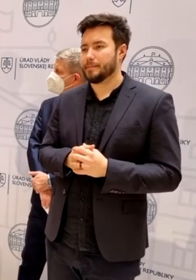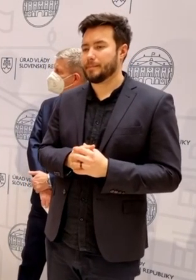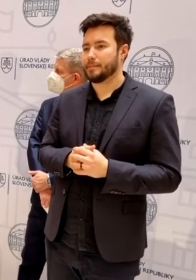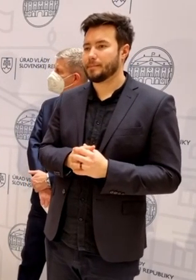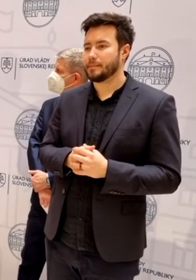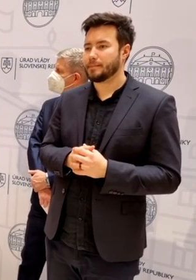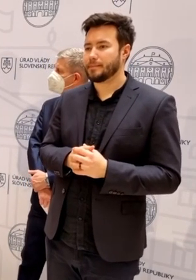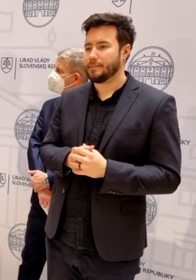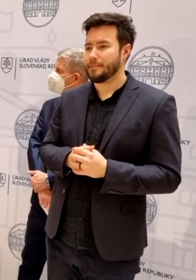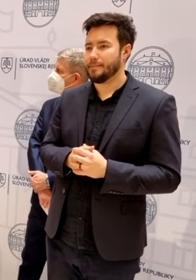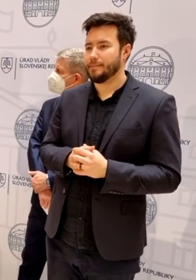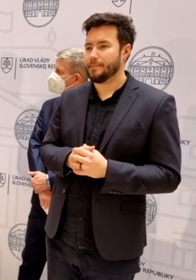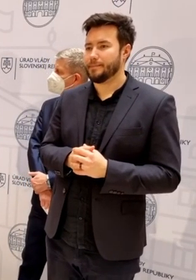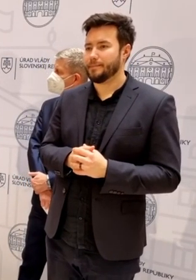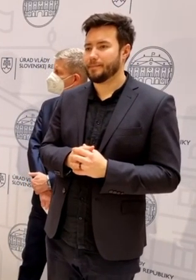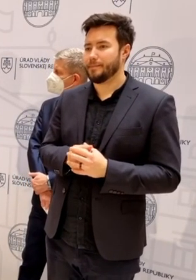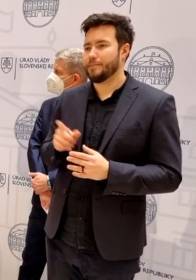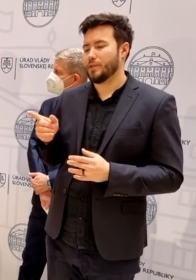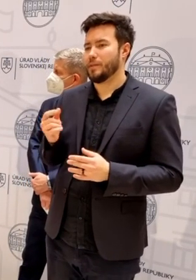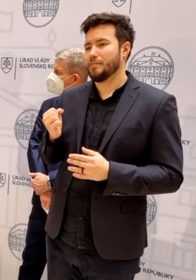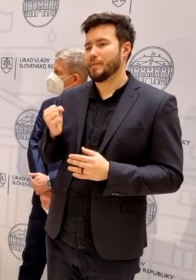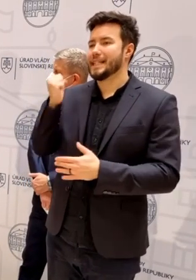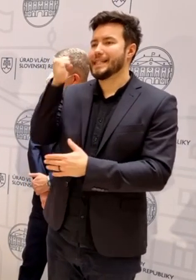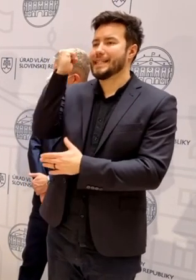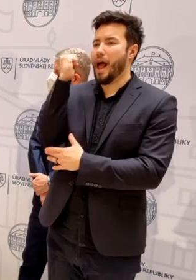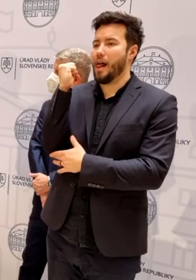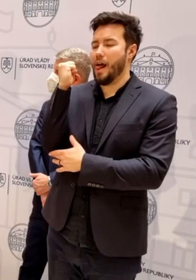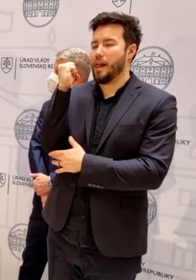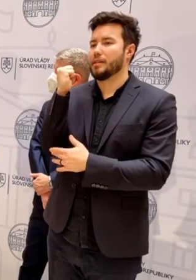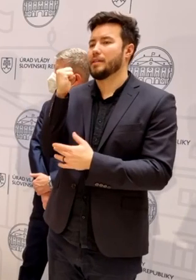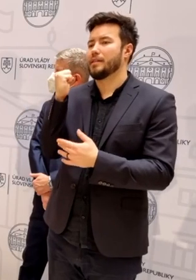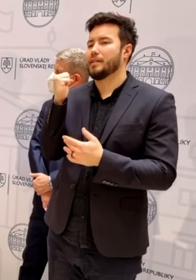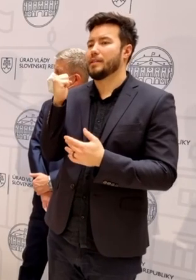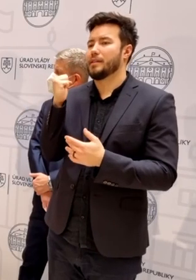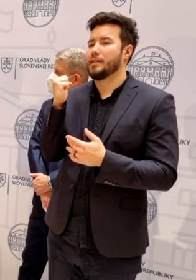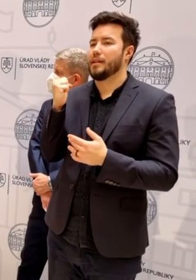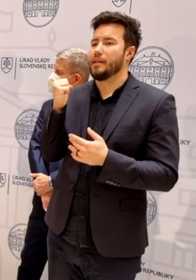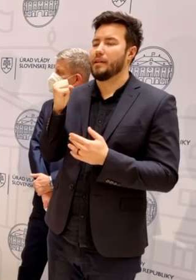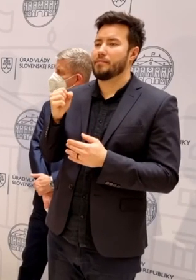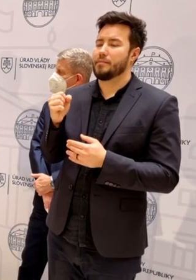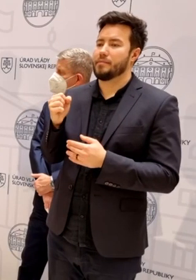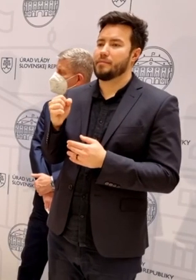To boli tie nejaké základné kamene ku definovaniu